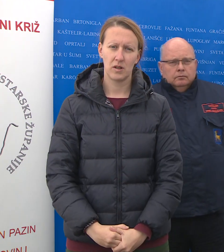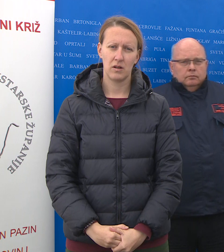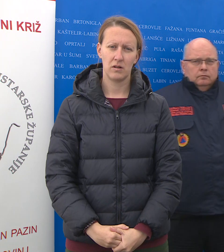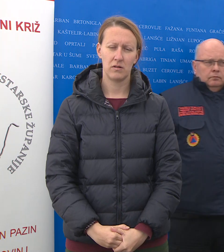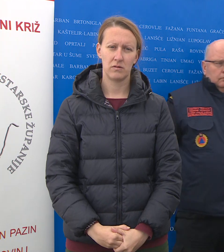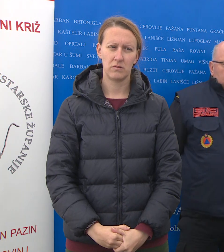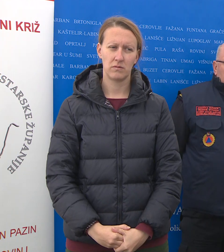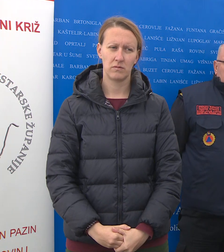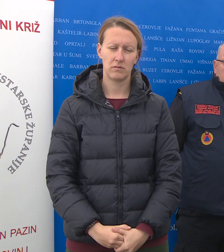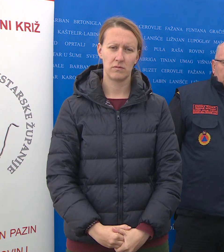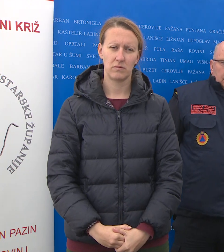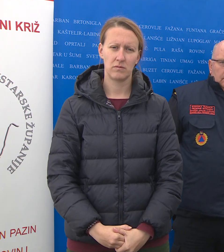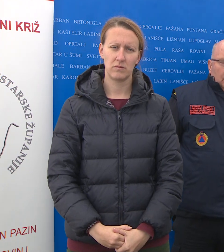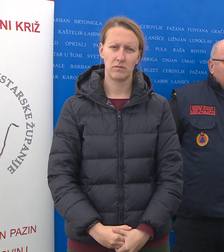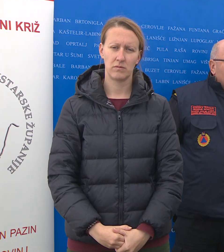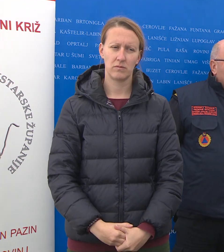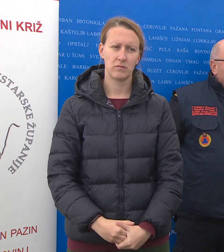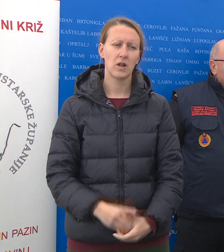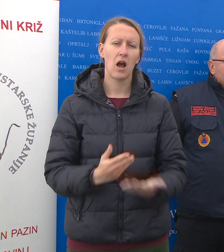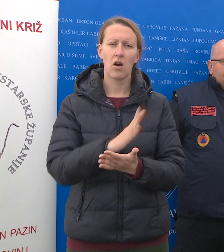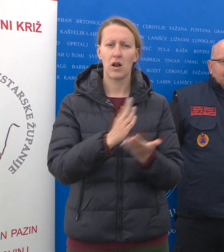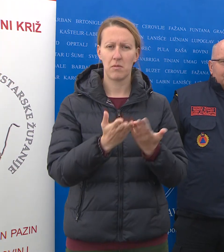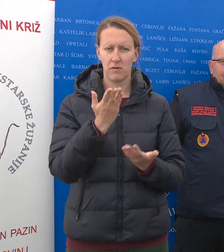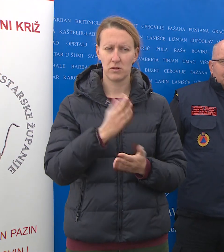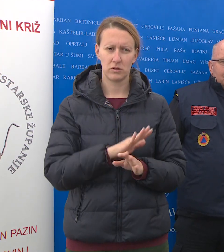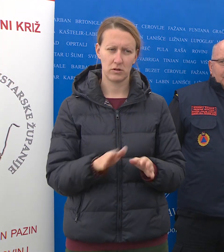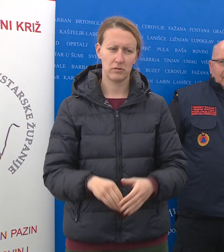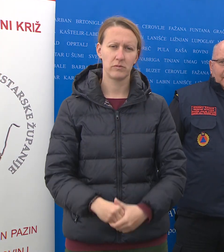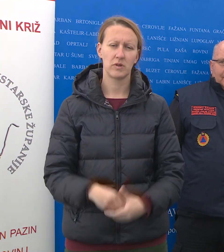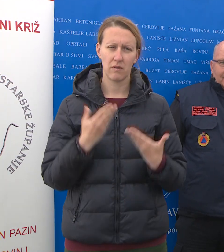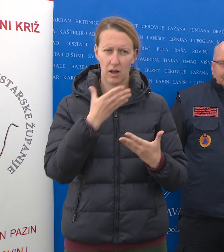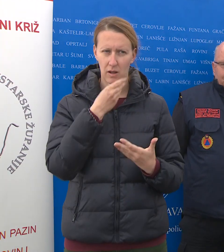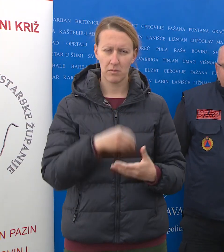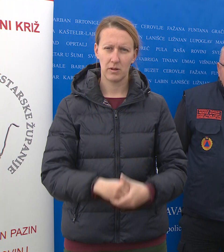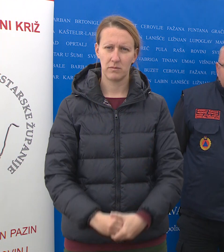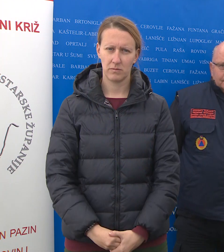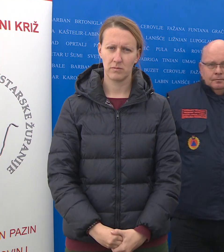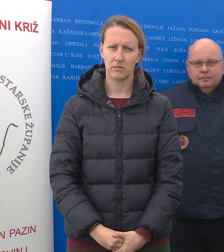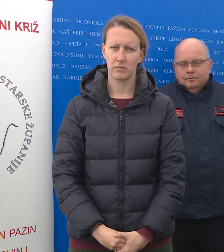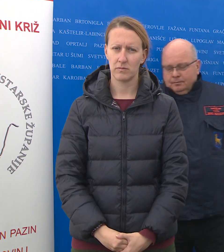Dobro, ako nema više, hvala lijepa.